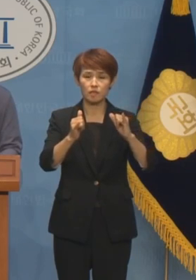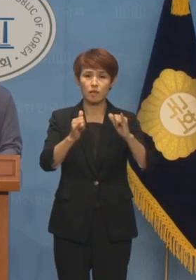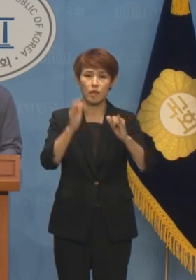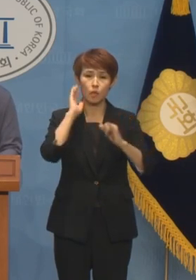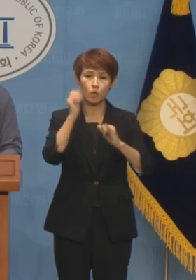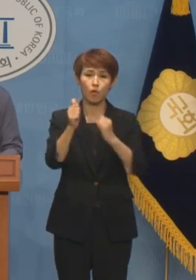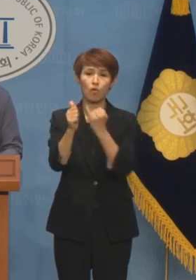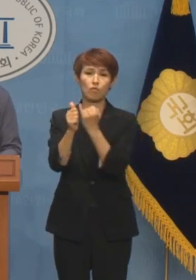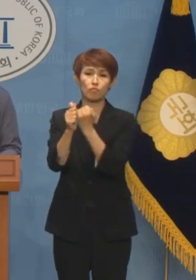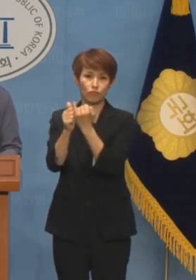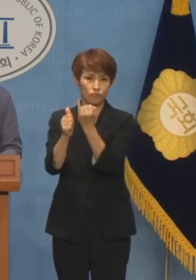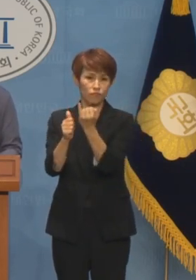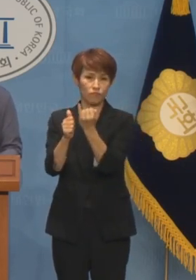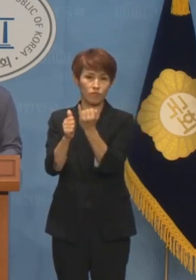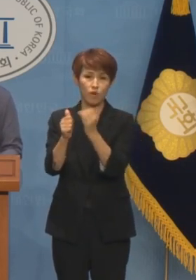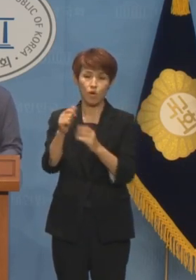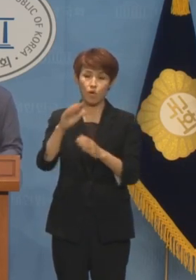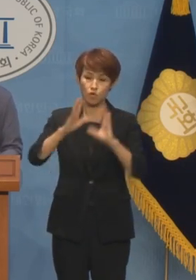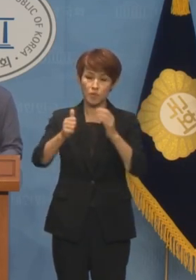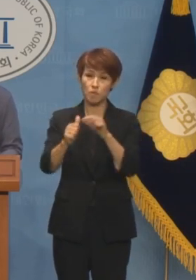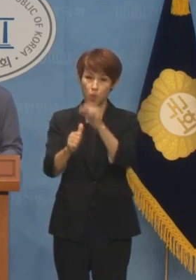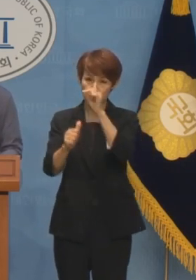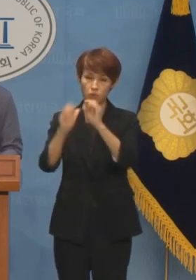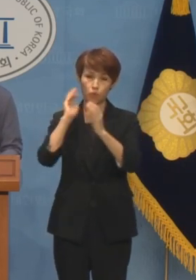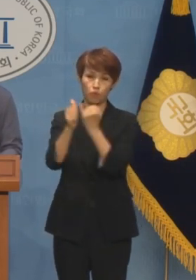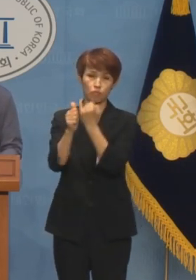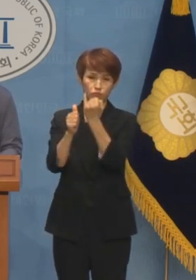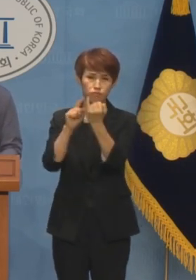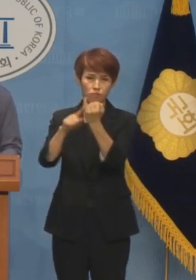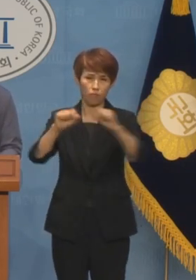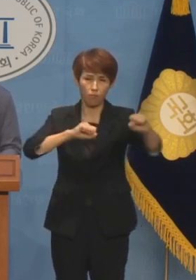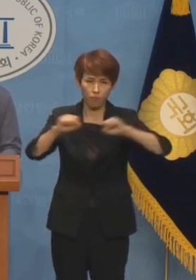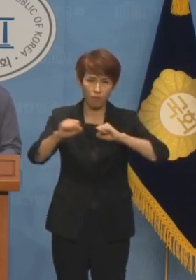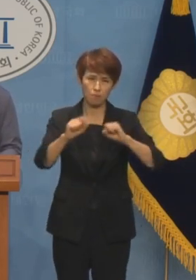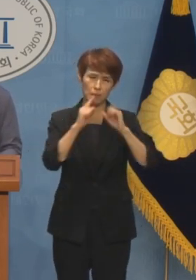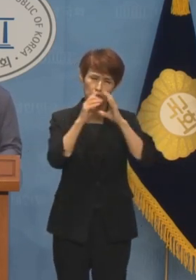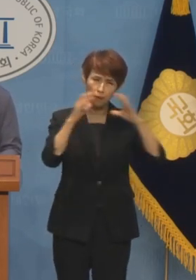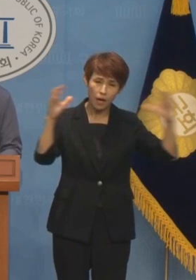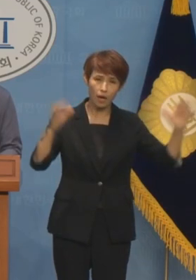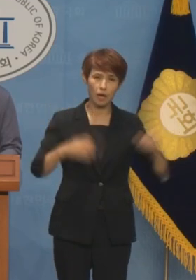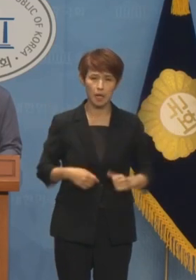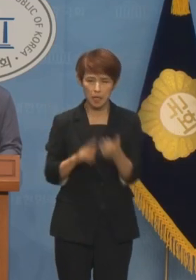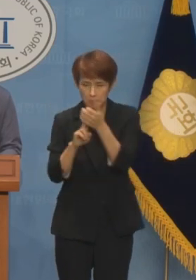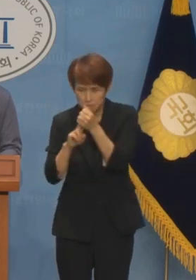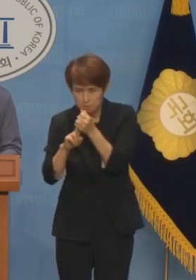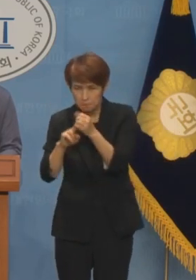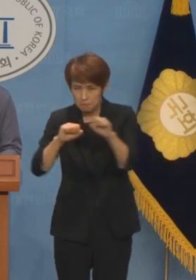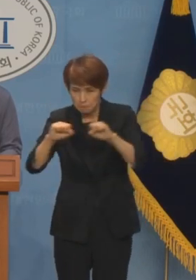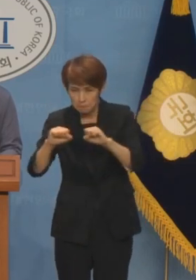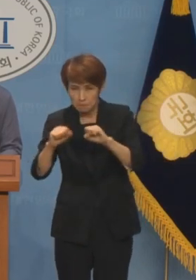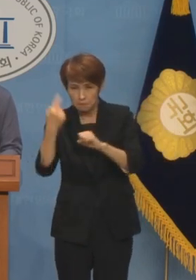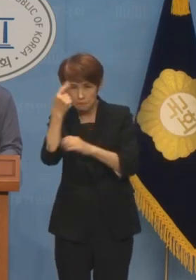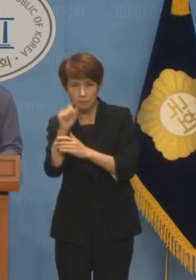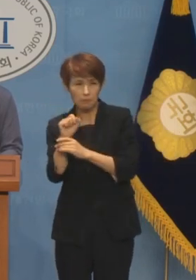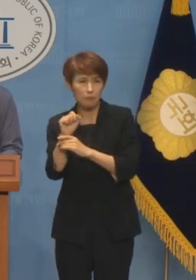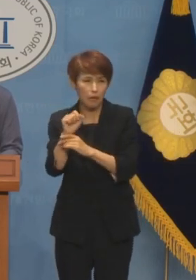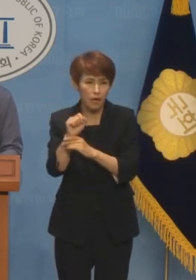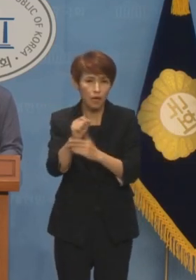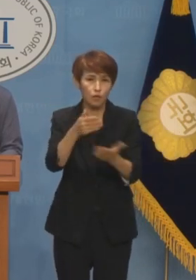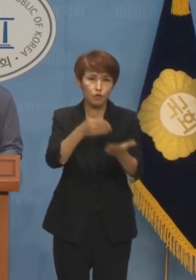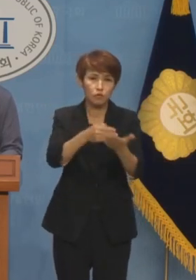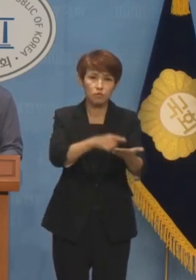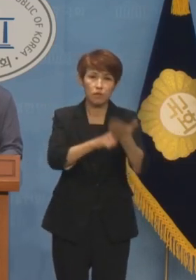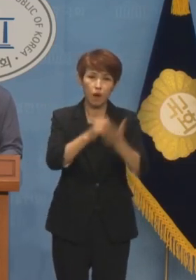대통령의 배우자 행보가 계속하여 논란이 되고 잠행이나 등장으로 뉴스거리가 되는